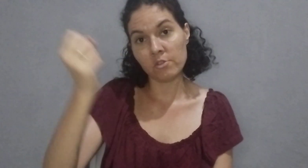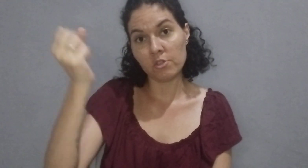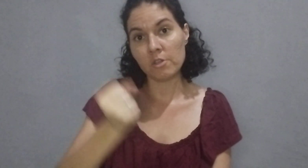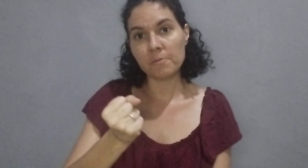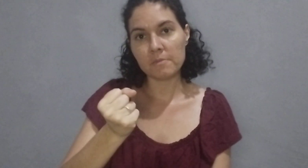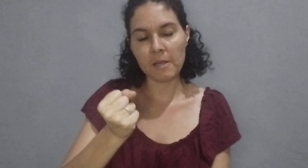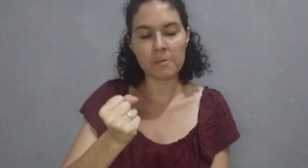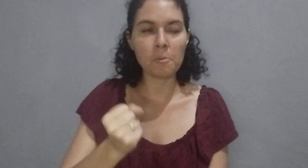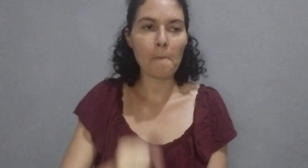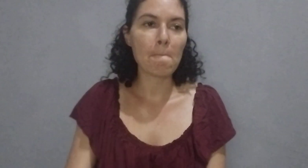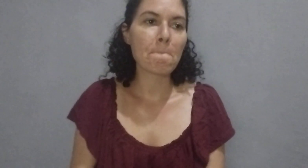leite, certo?